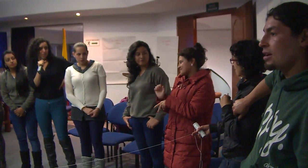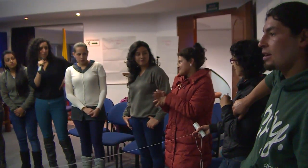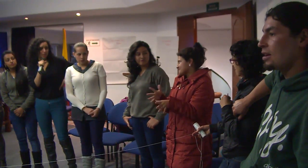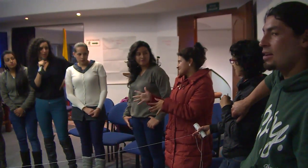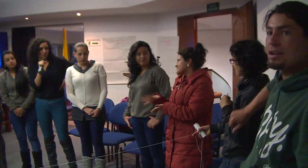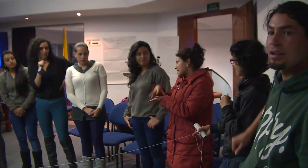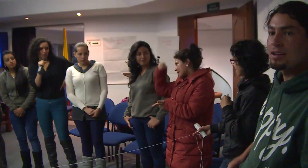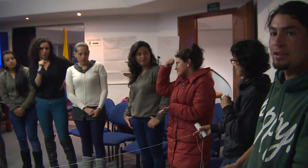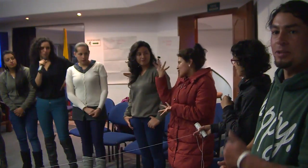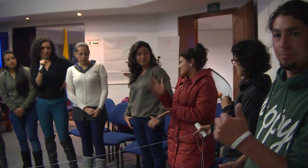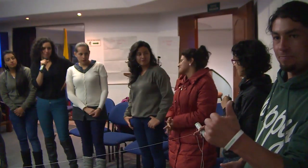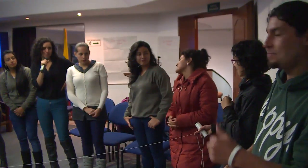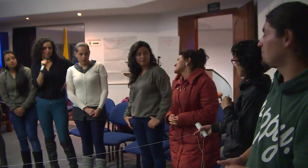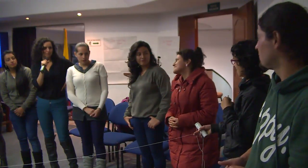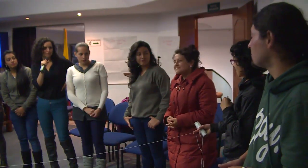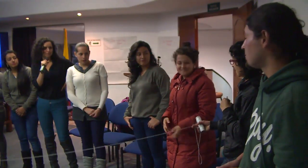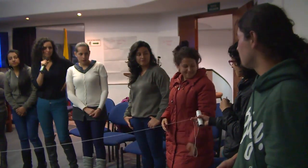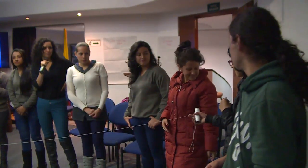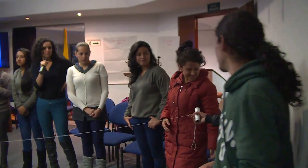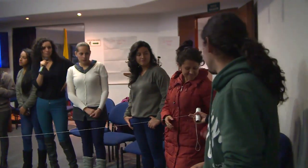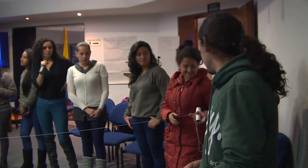motriz. Por eso soy maestra.